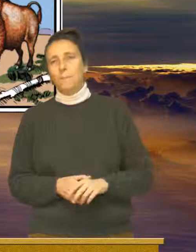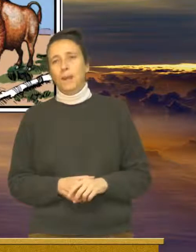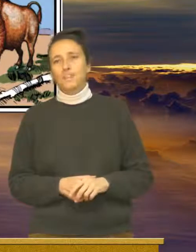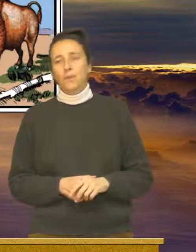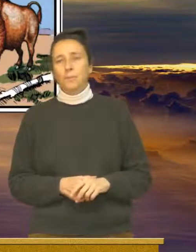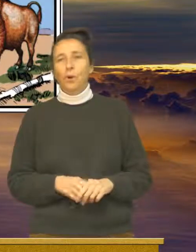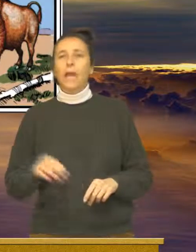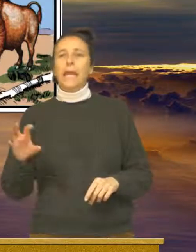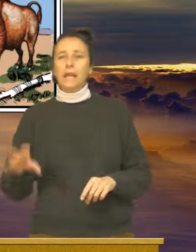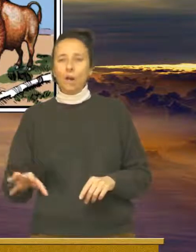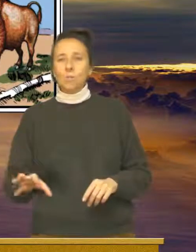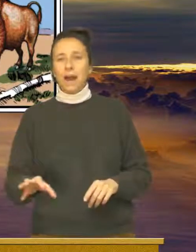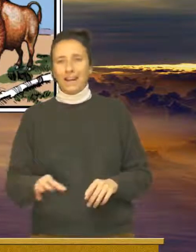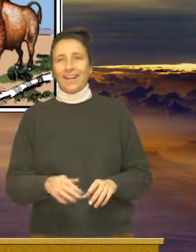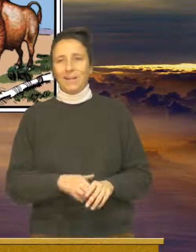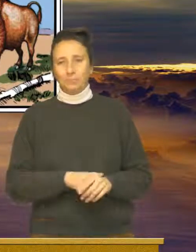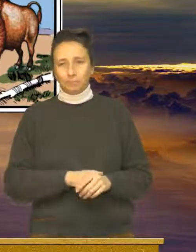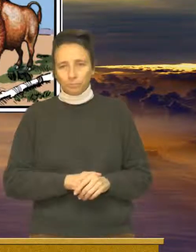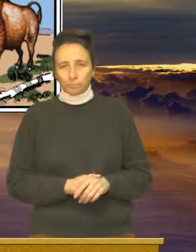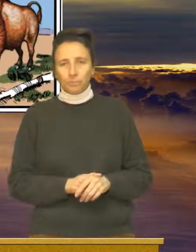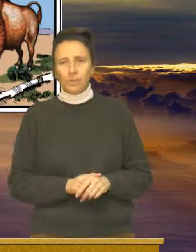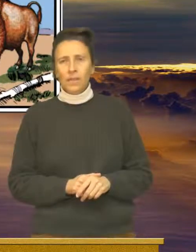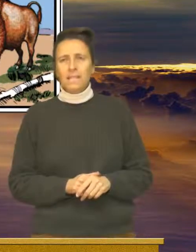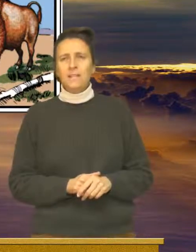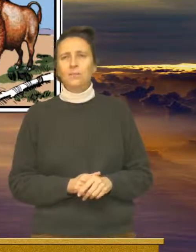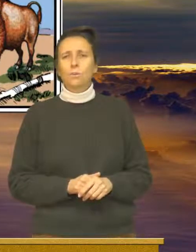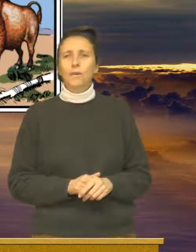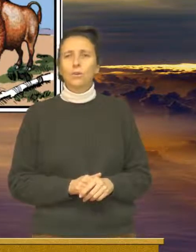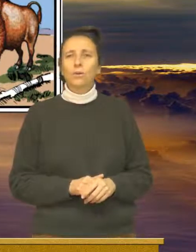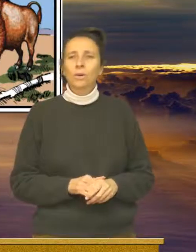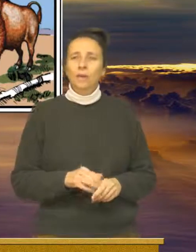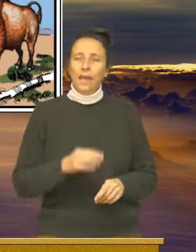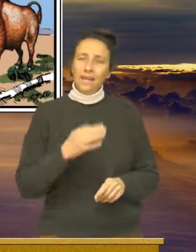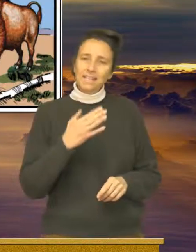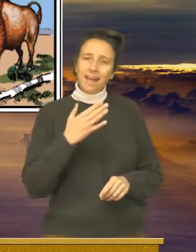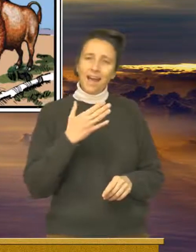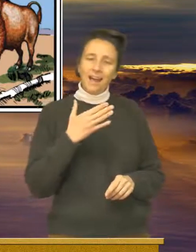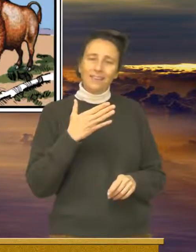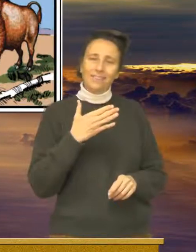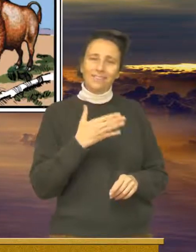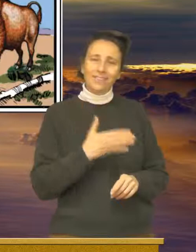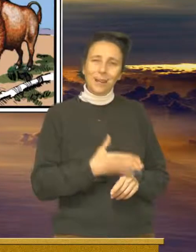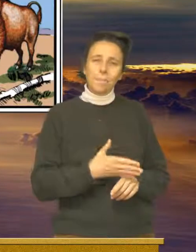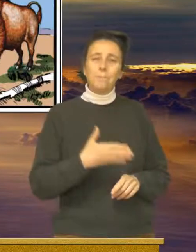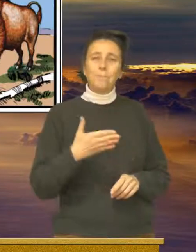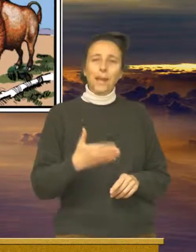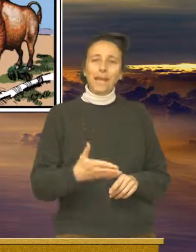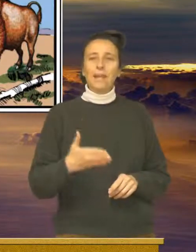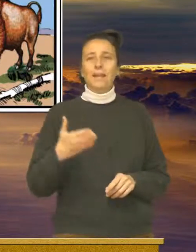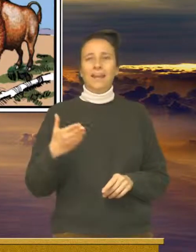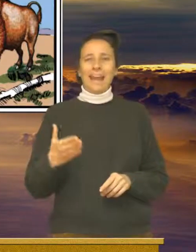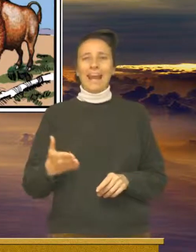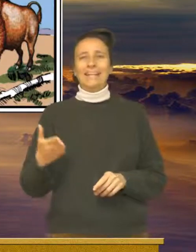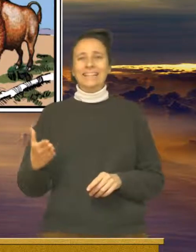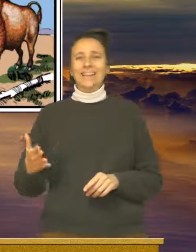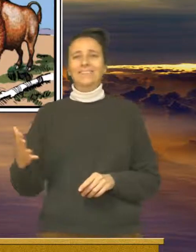número blasfemo y con marca, que es el domingo, en esa